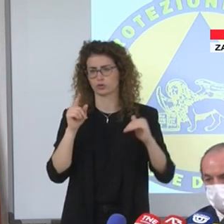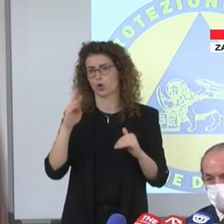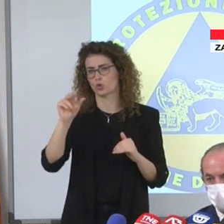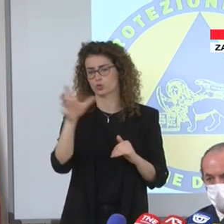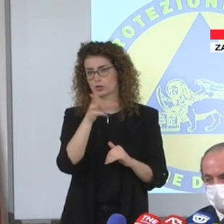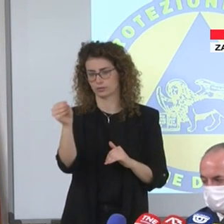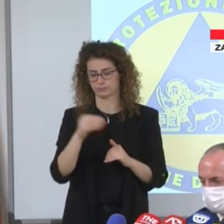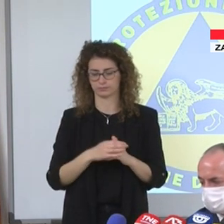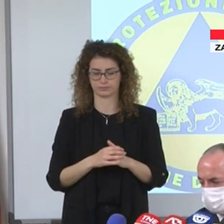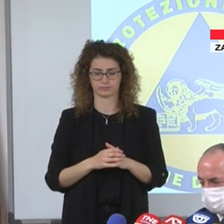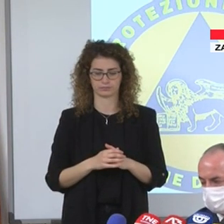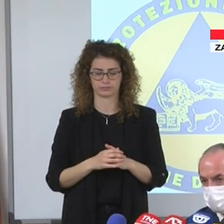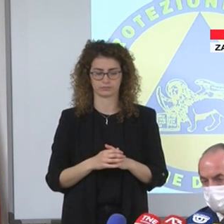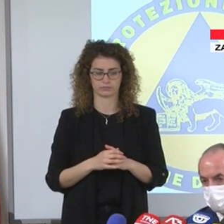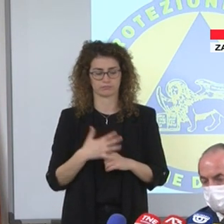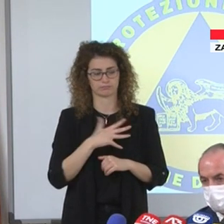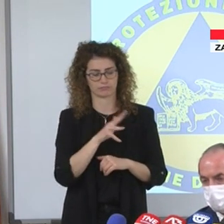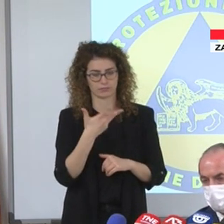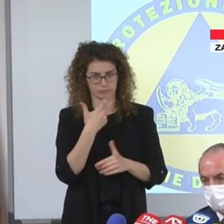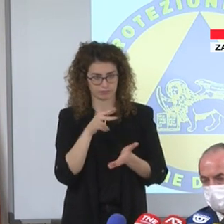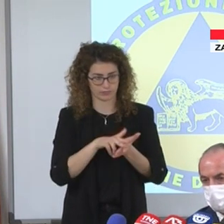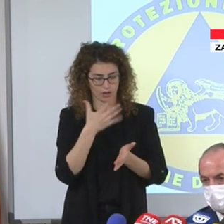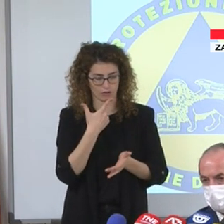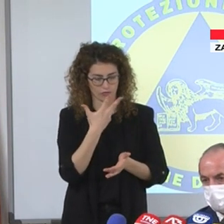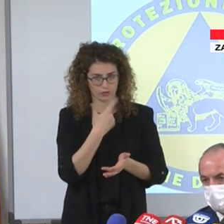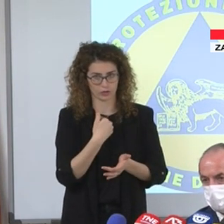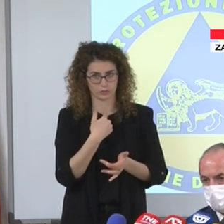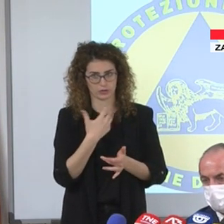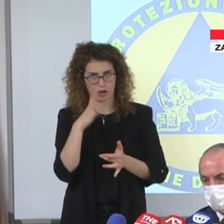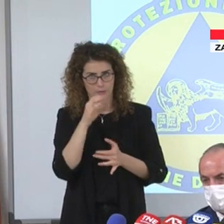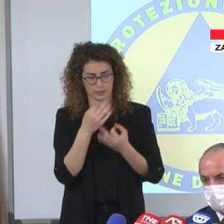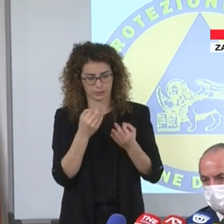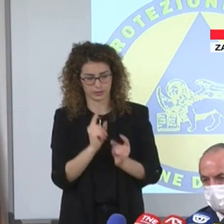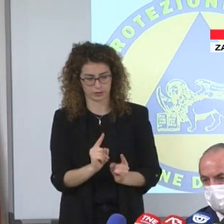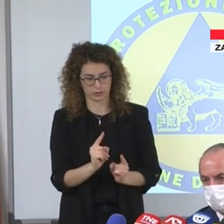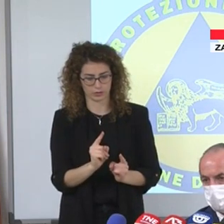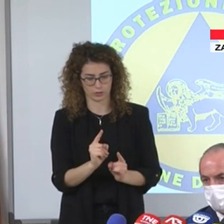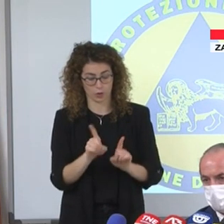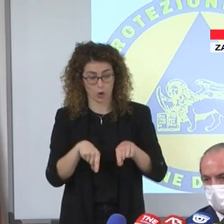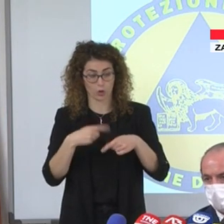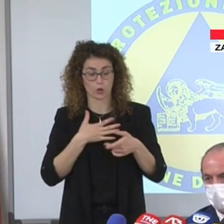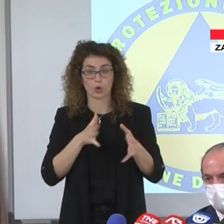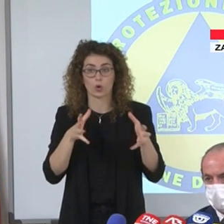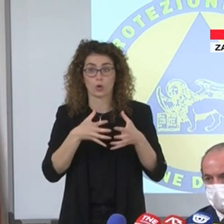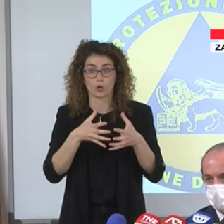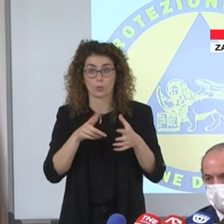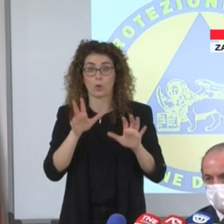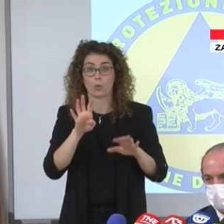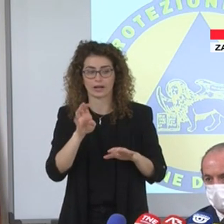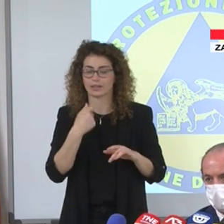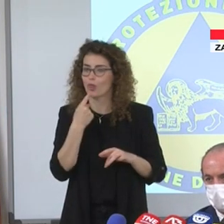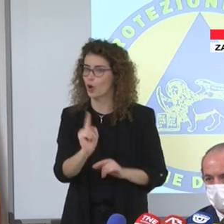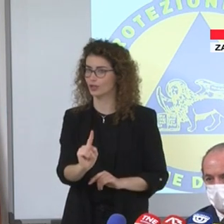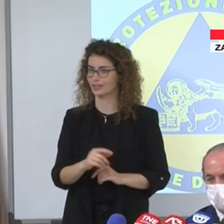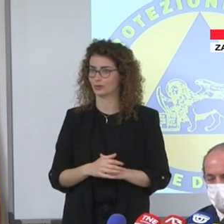le USL. Ok. E l'altra conferma che le chiedo perché non so se ho afferrato bene. I successivi sono i quarantenni allora? Non ho detto questo. Ah, ecco,